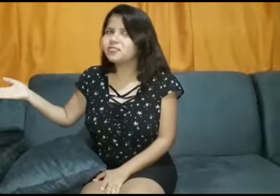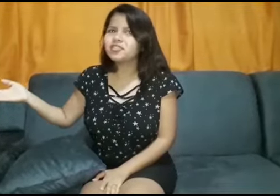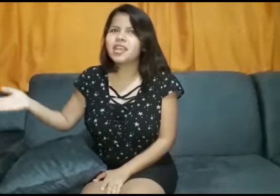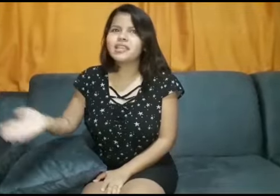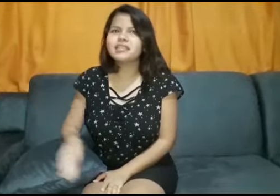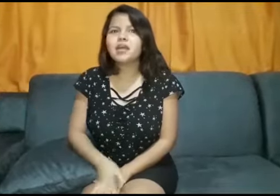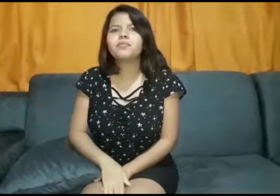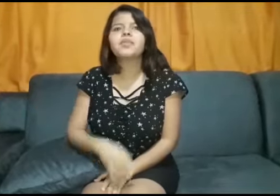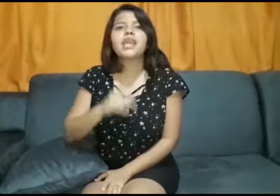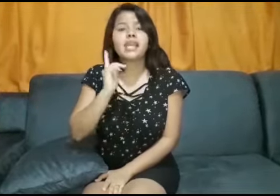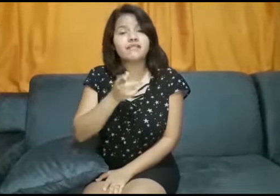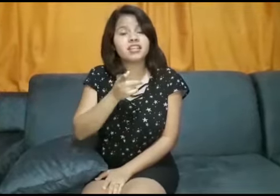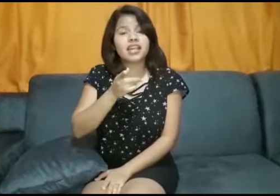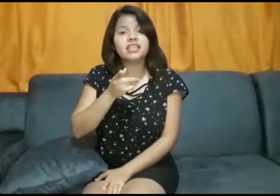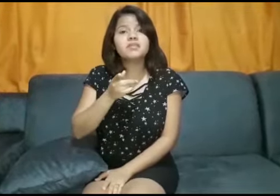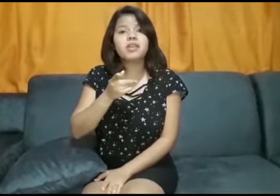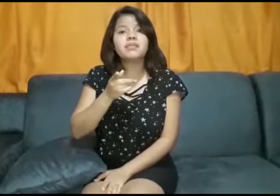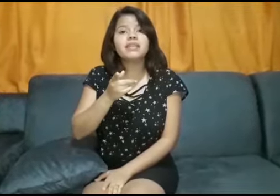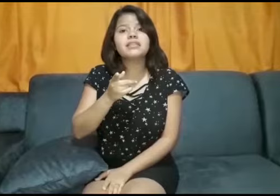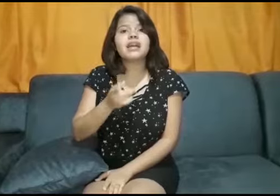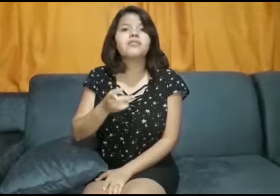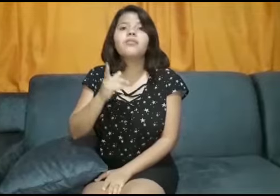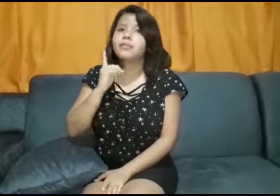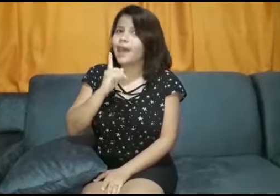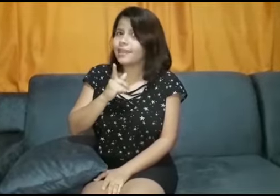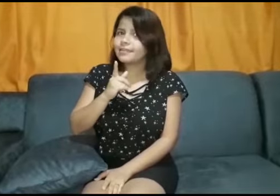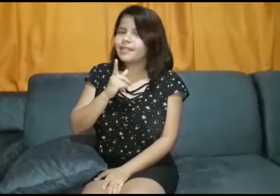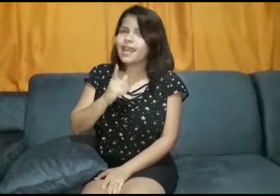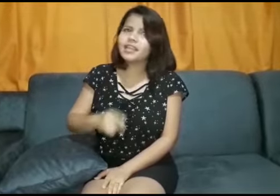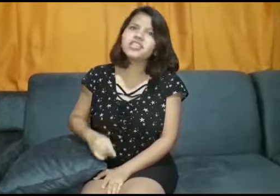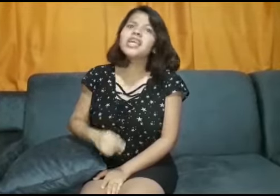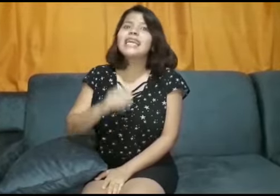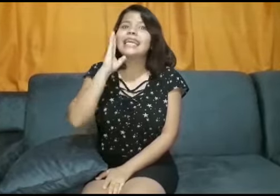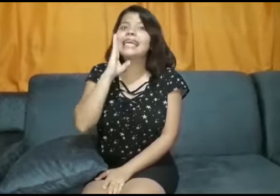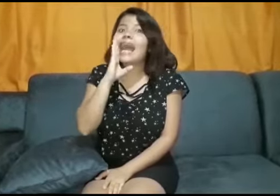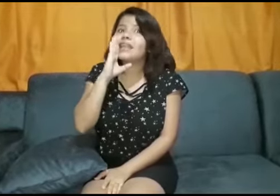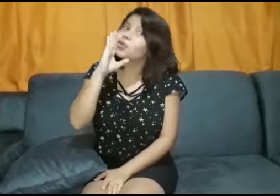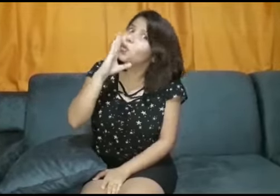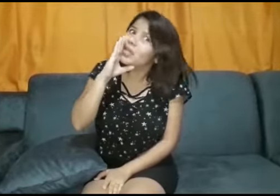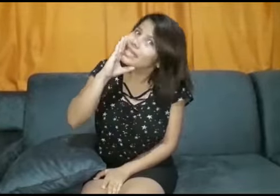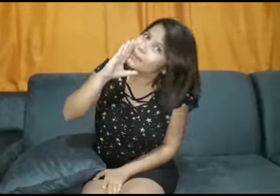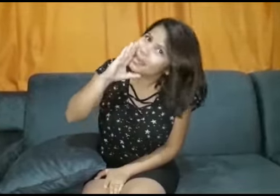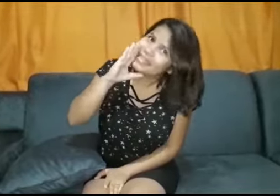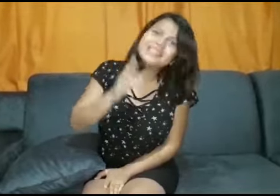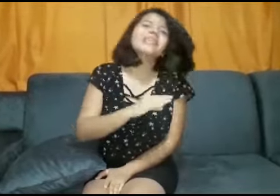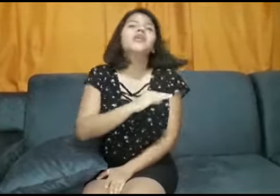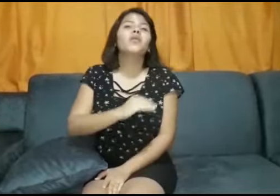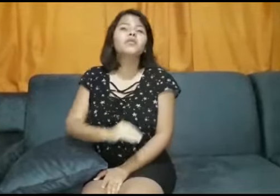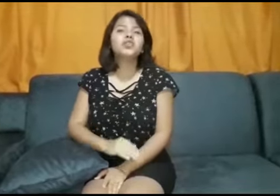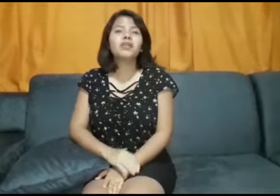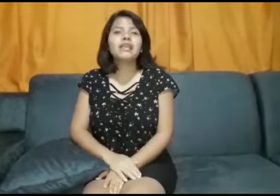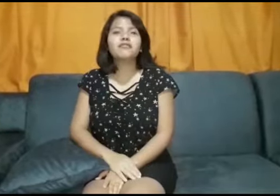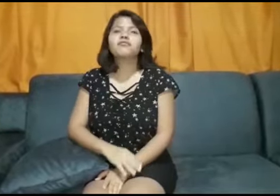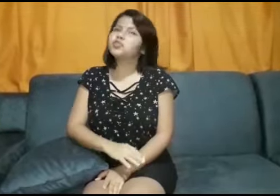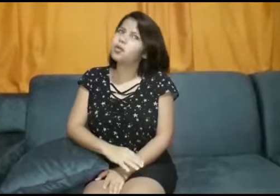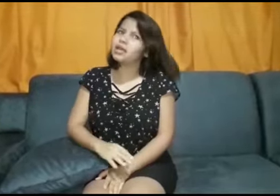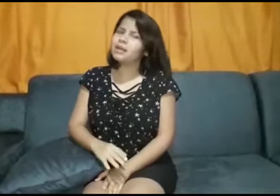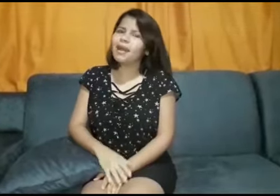anos de Redenção, ele vai estar disponibilizando na internet gratuitamente o seu livro, De Boca da